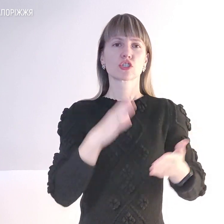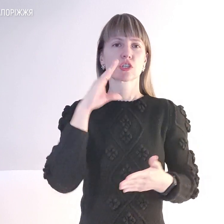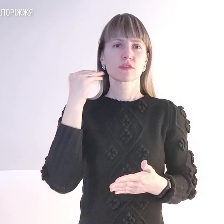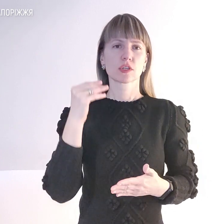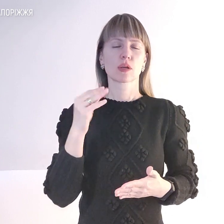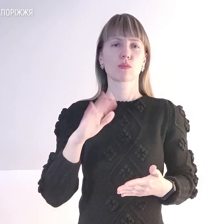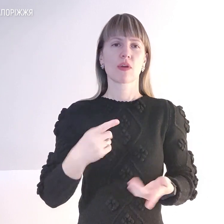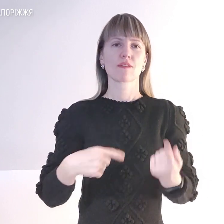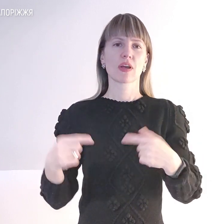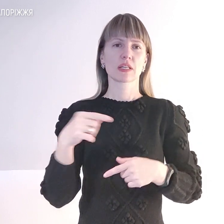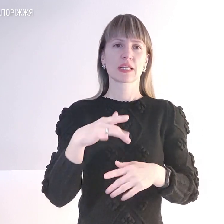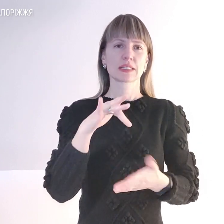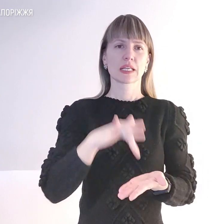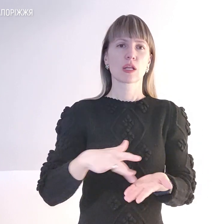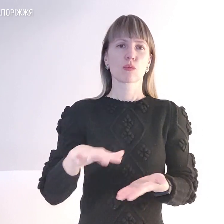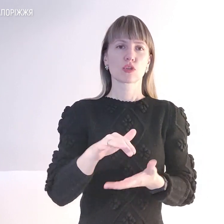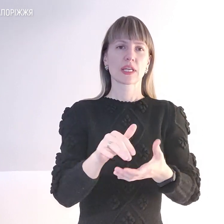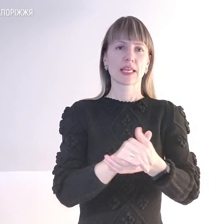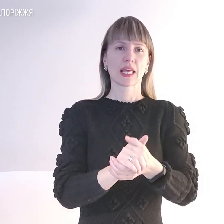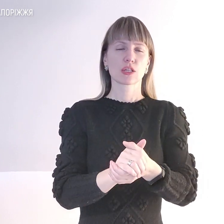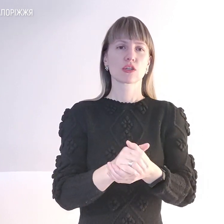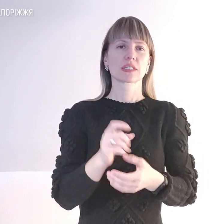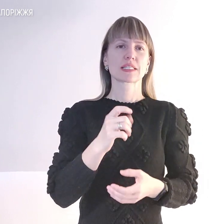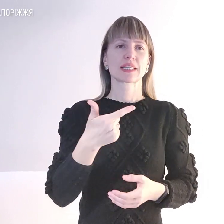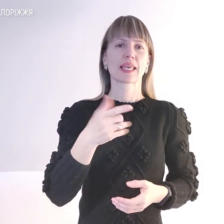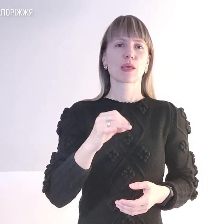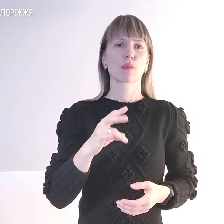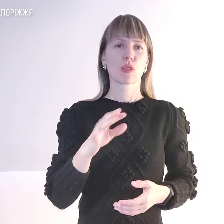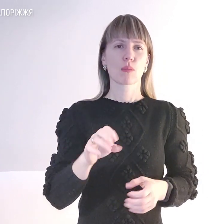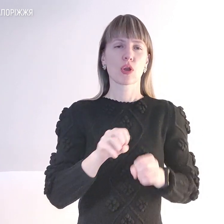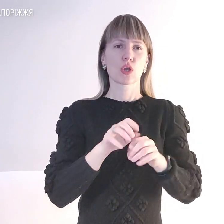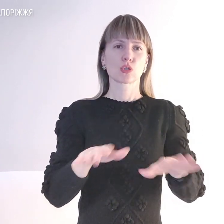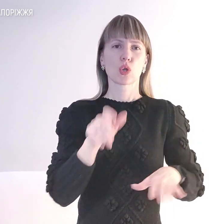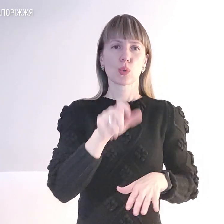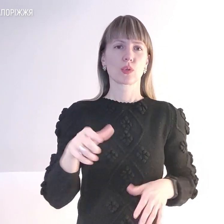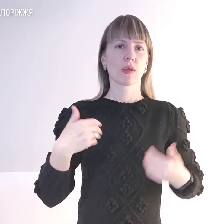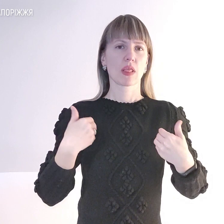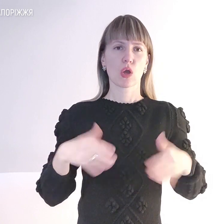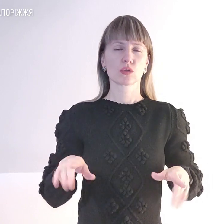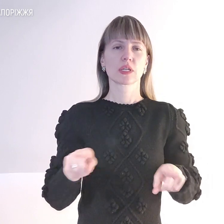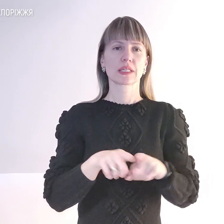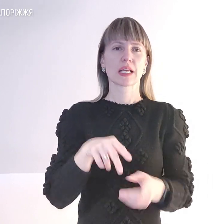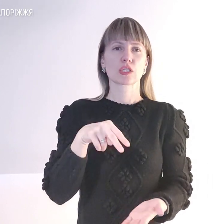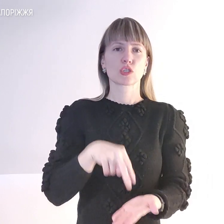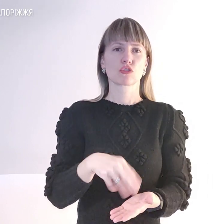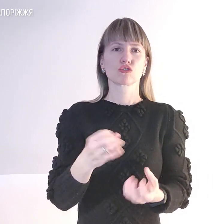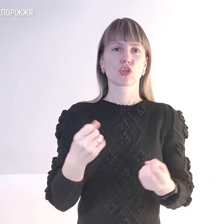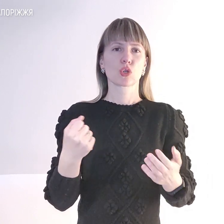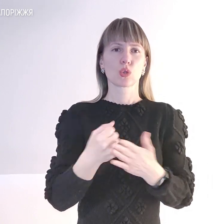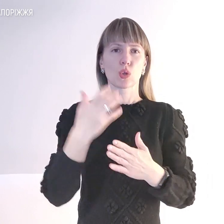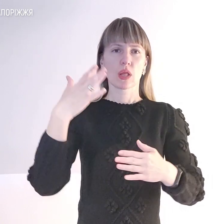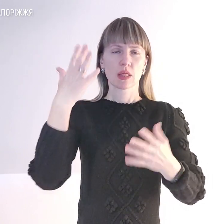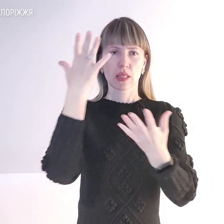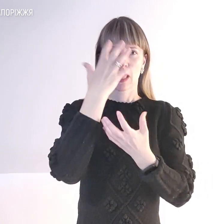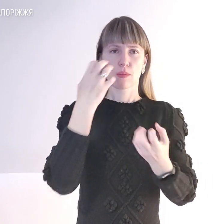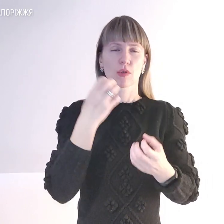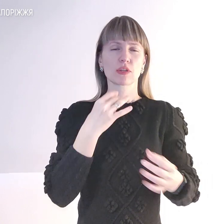вертаються на центральну площу єдності з гімном. Розходитися людям не хочеться. Так і стоять ще до темряви, спілкуються.